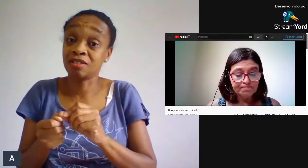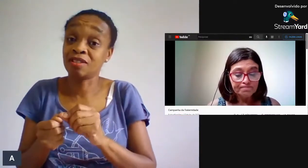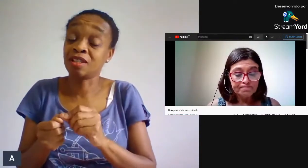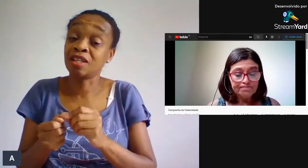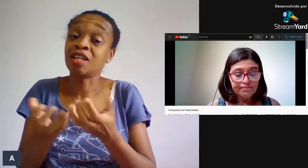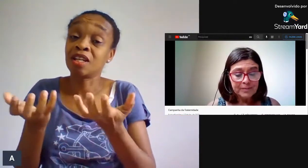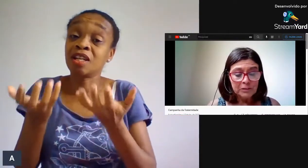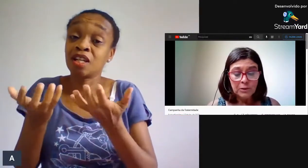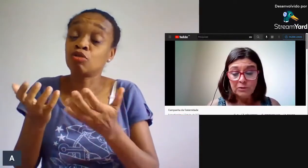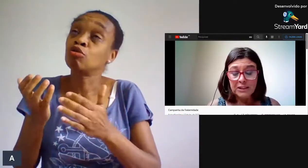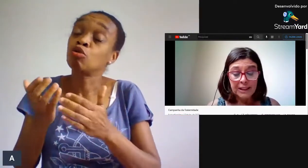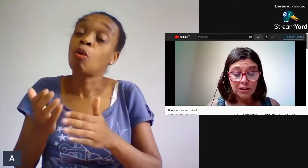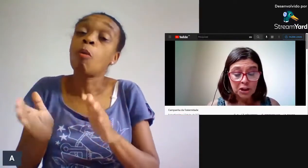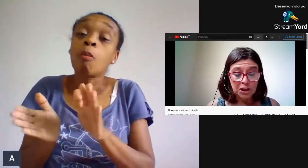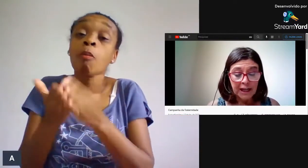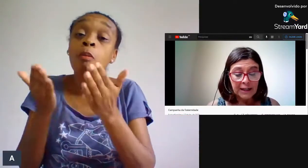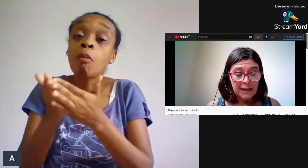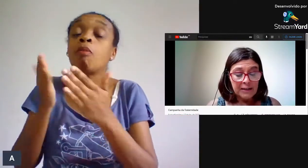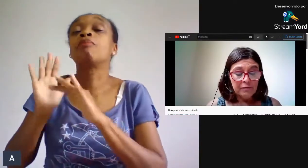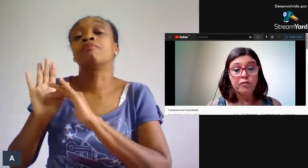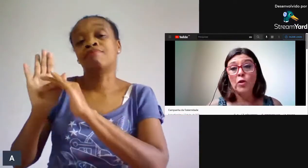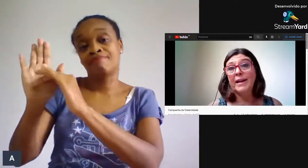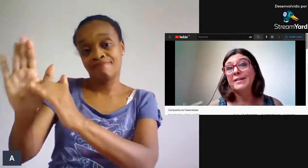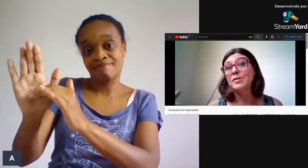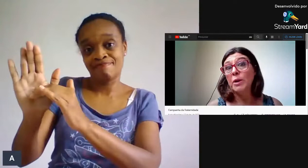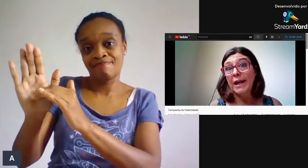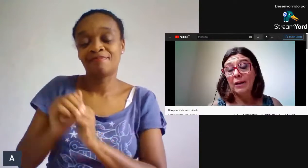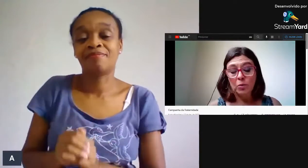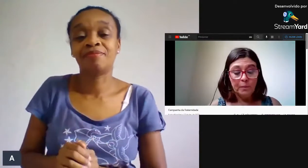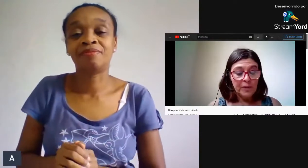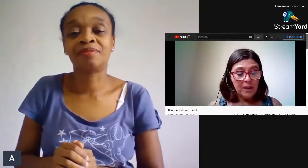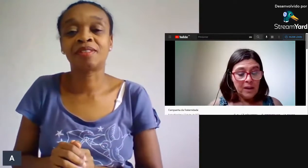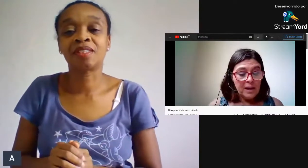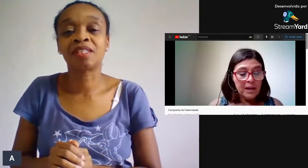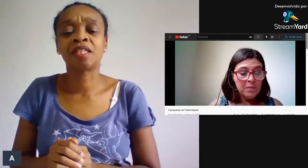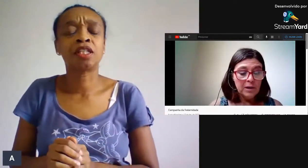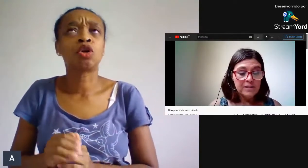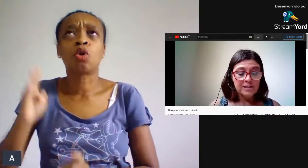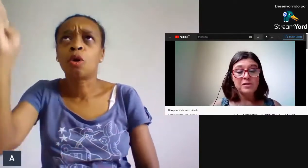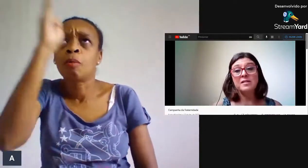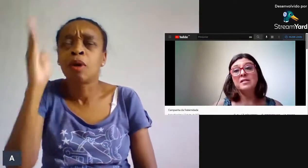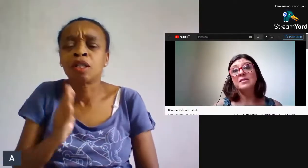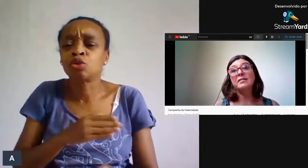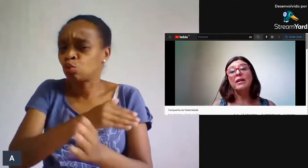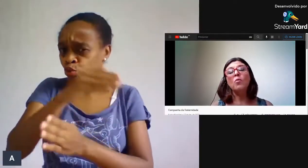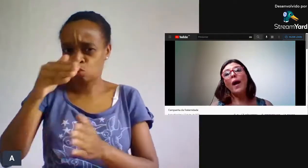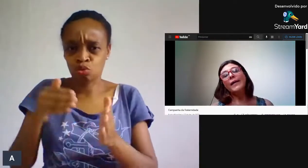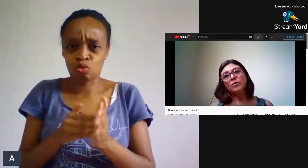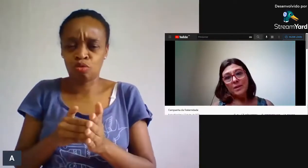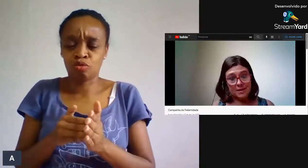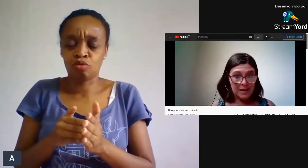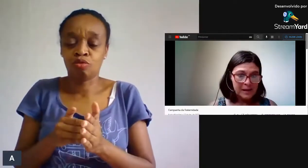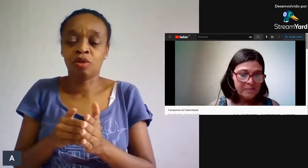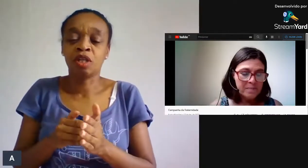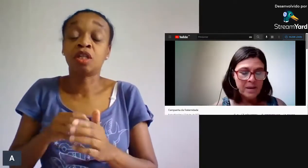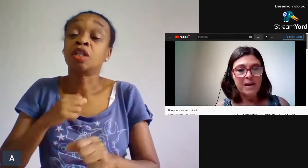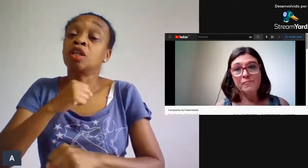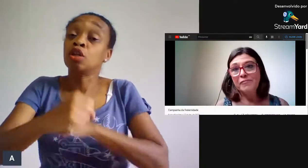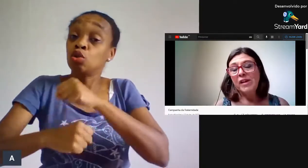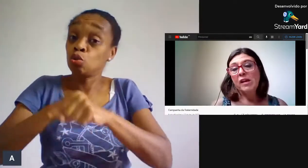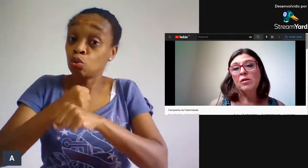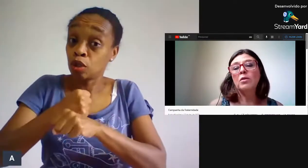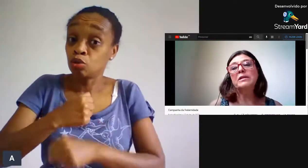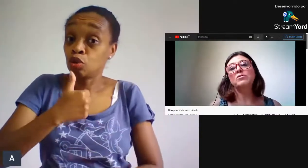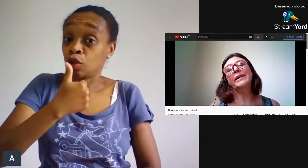finalidade. No ano seguinte já foi nacional. E em 1964 a